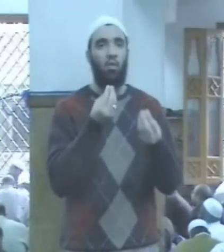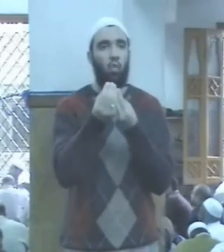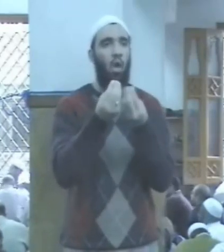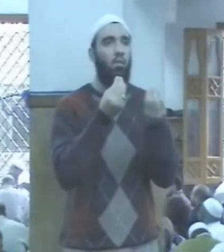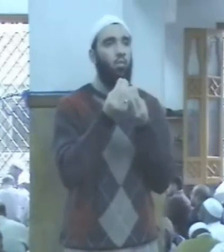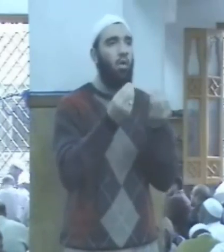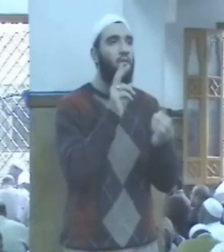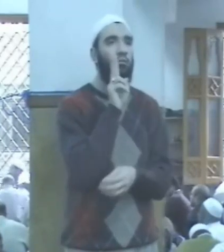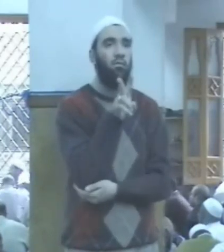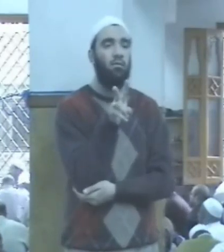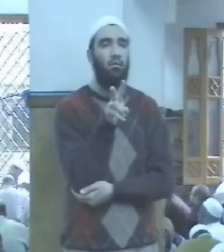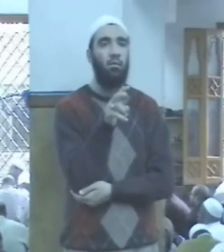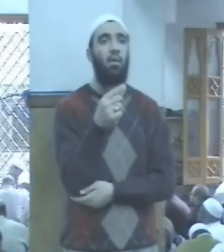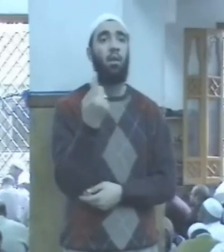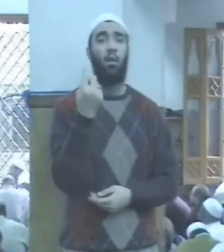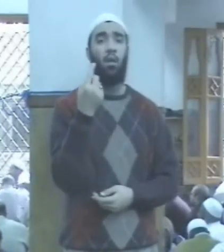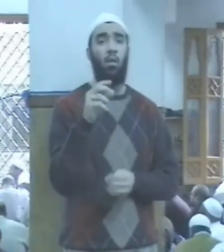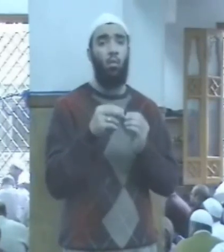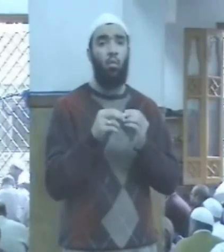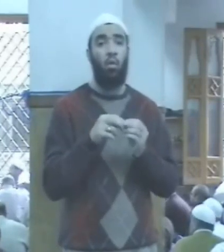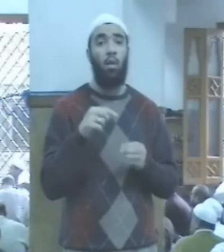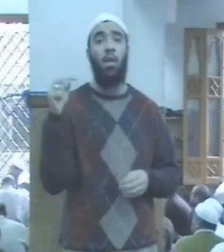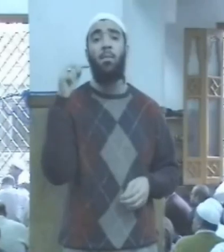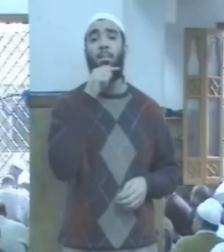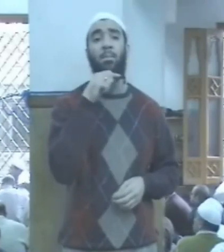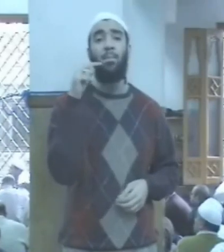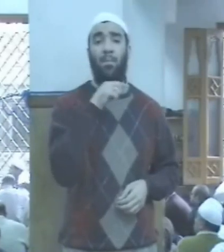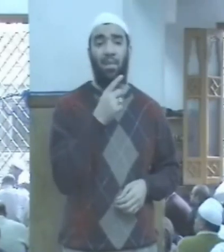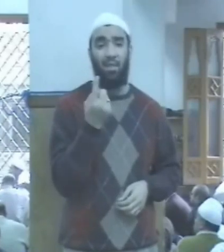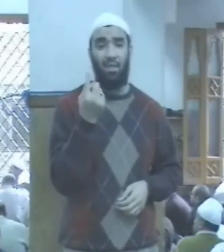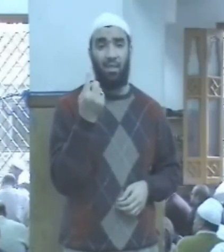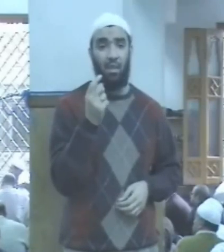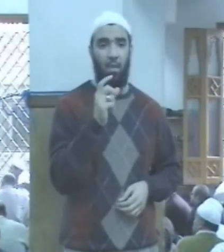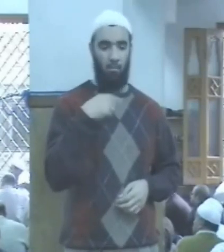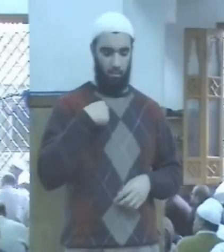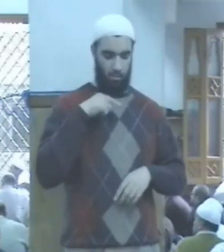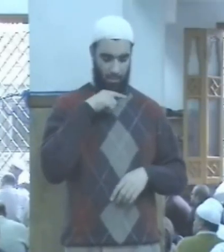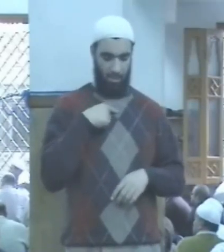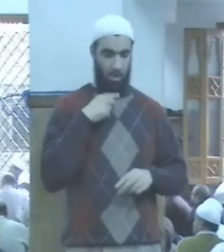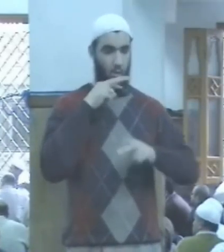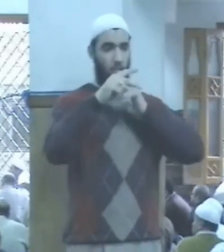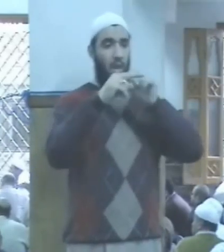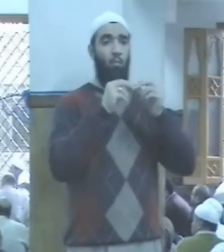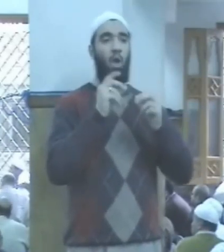تناقشهم امرأة غير معجبة،